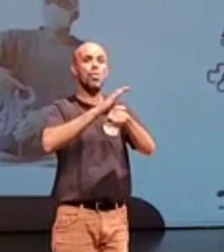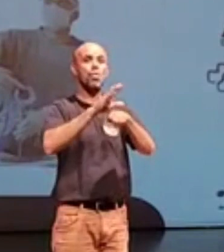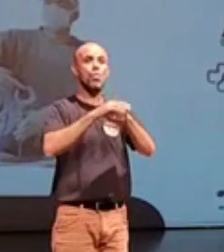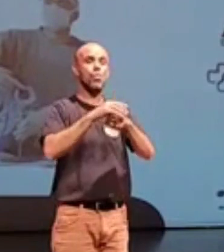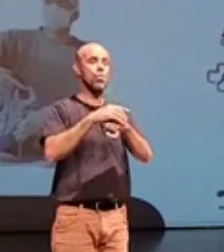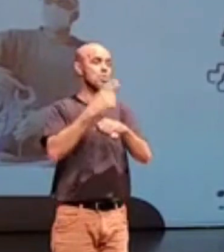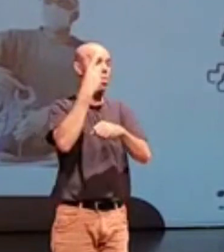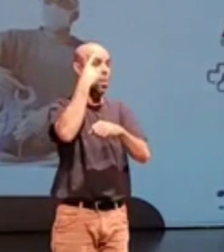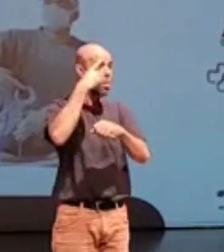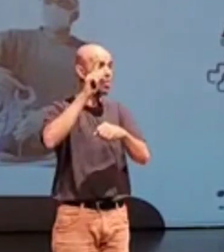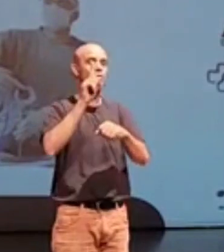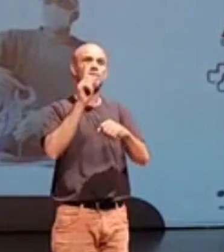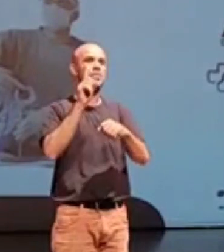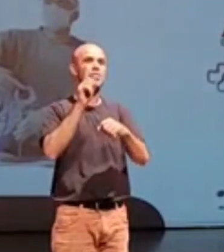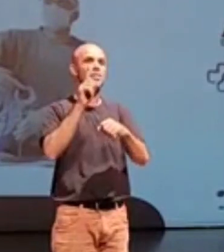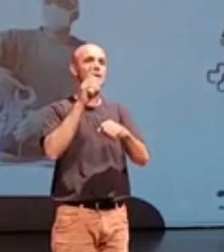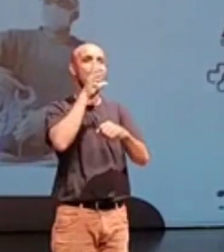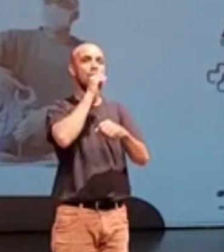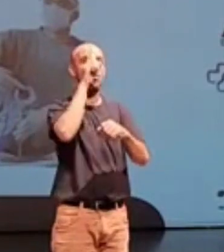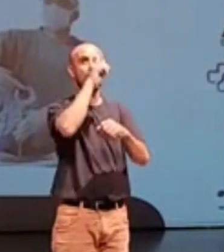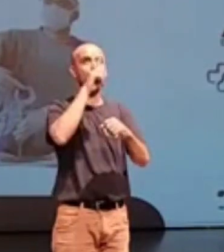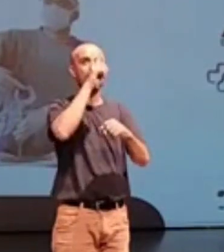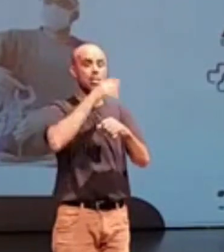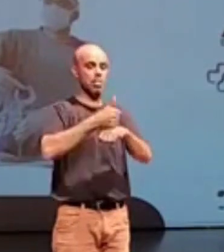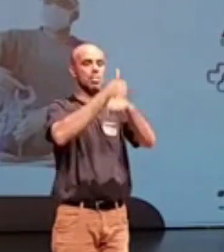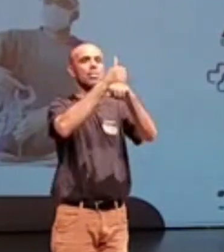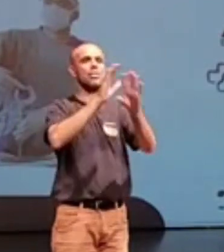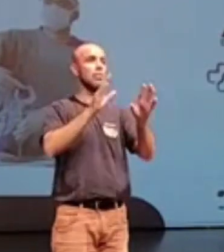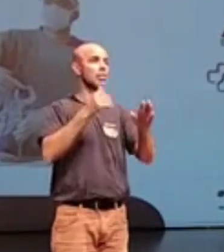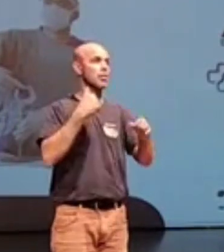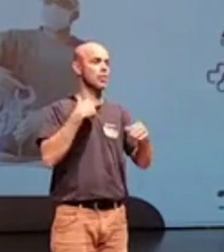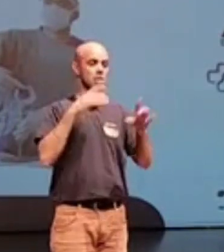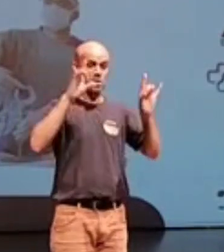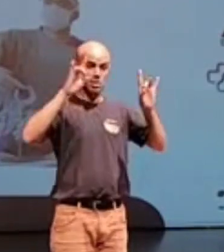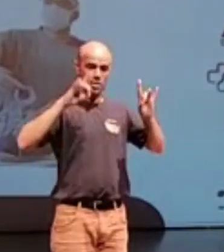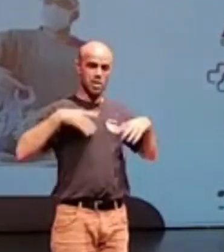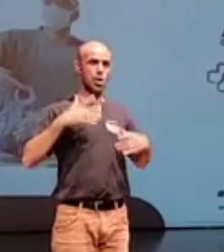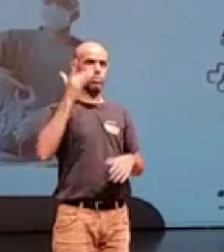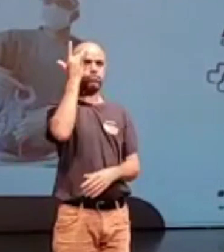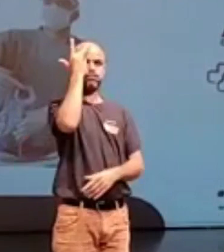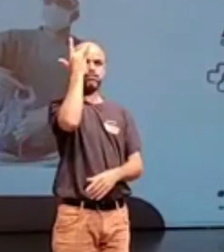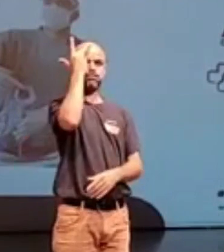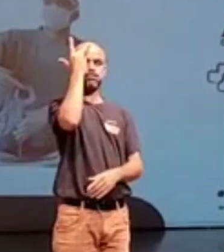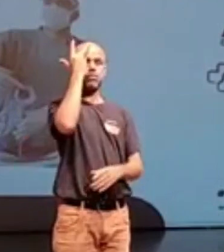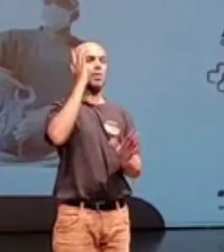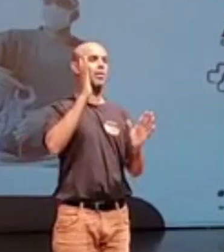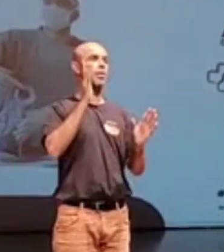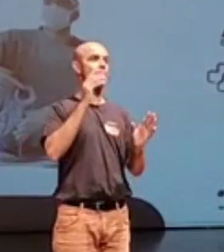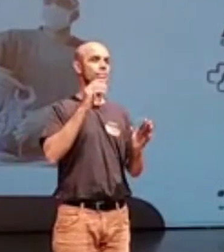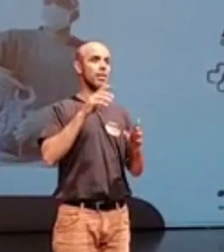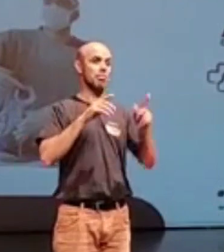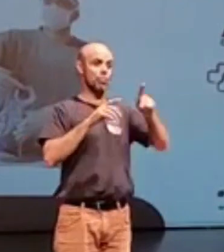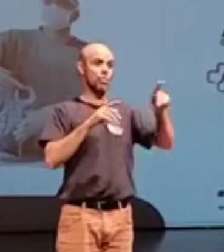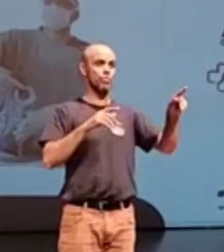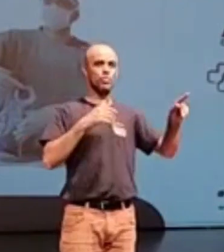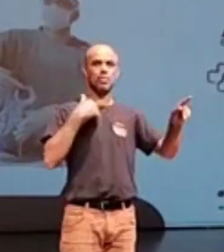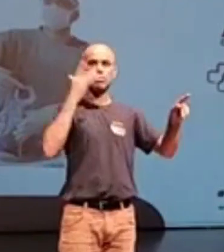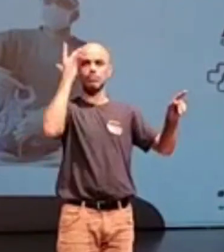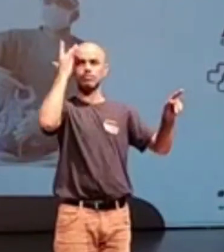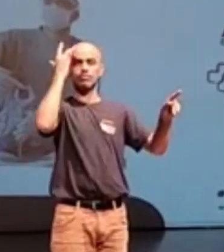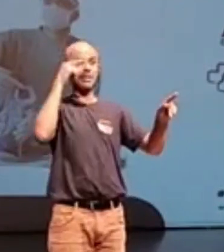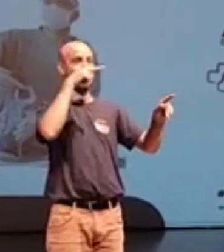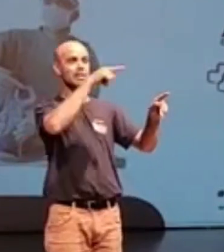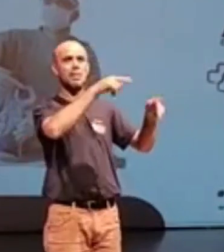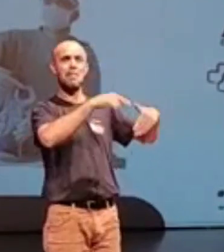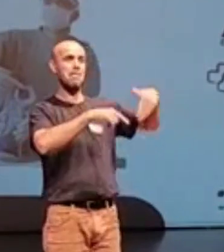achar que é um especialista. Ninguém é um especialista. Eu estou muito longe de ser um expert. A minha diferença com o professor é gigantesca. Ele tem